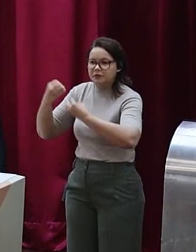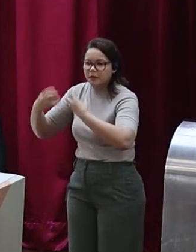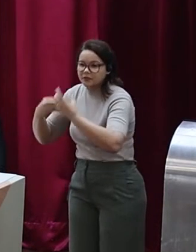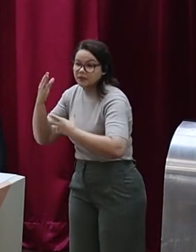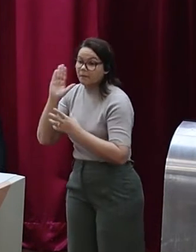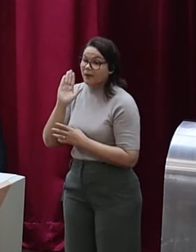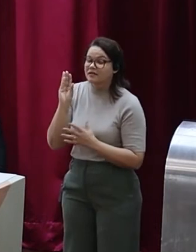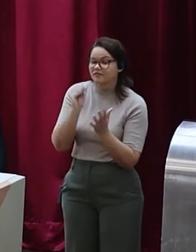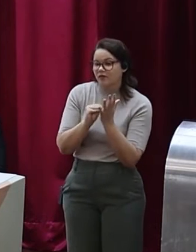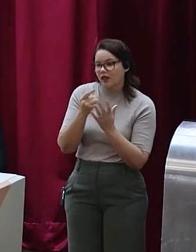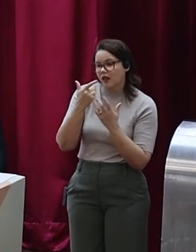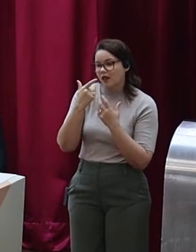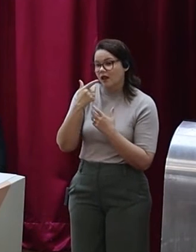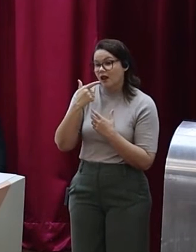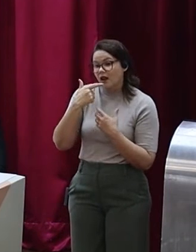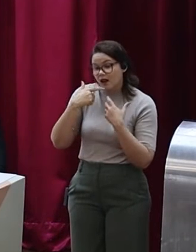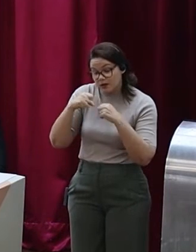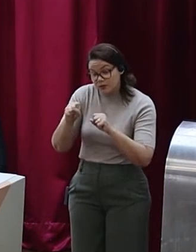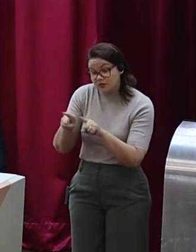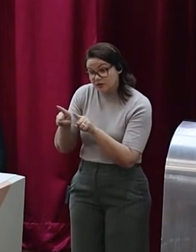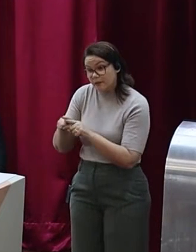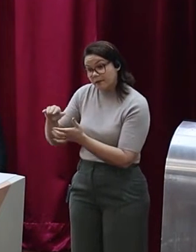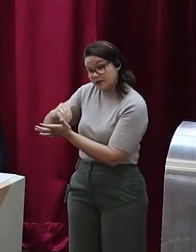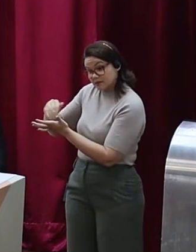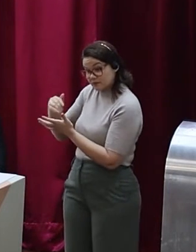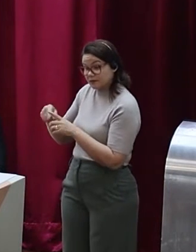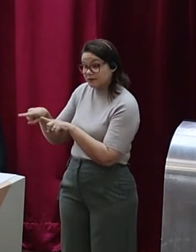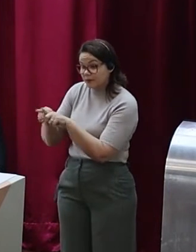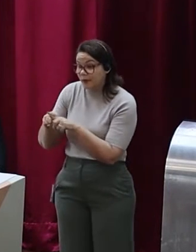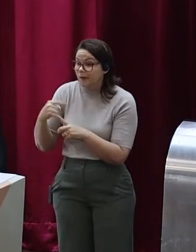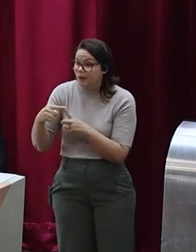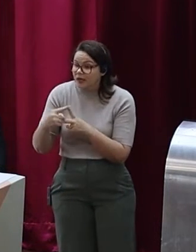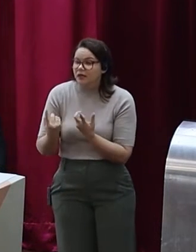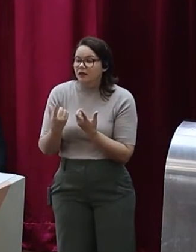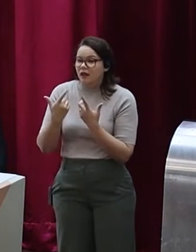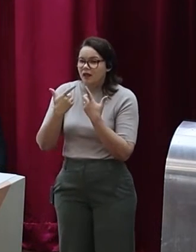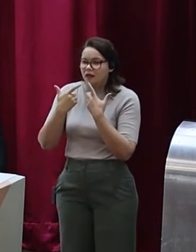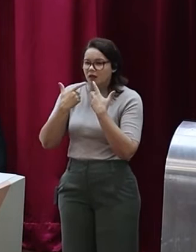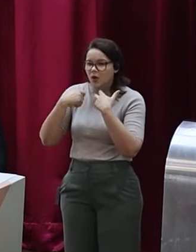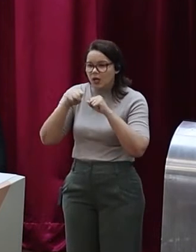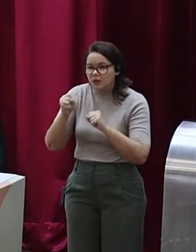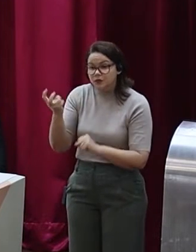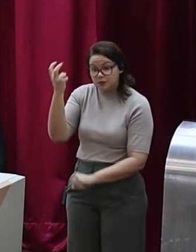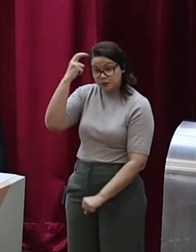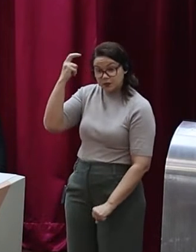También está la mundialización lingüística, mundialización económica, cultural y proceso acelerado de